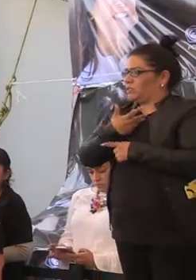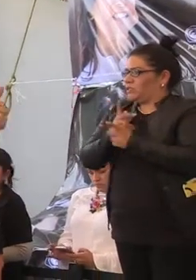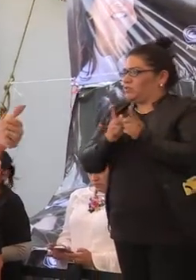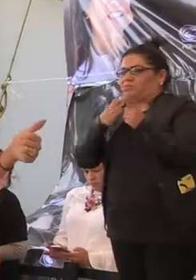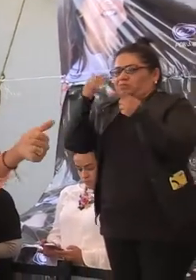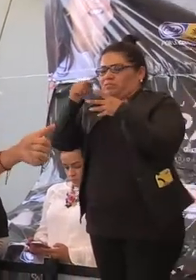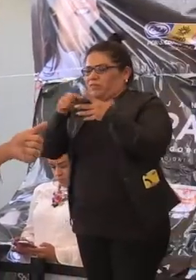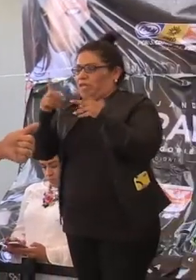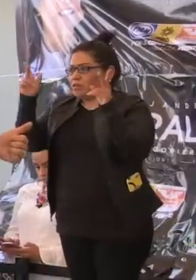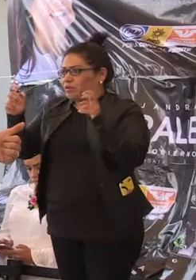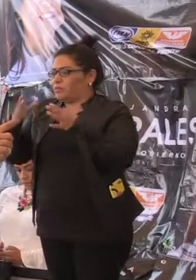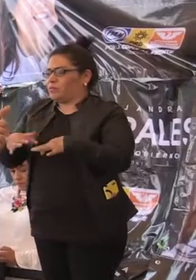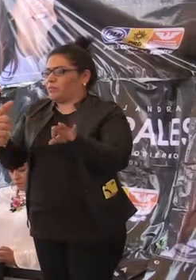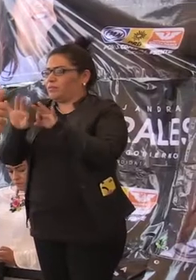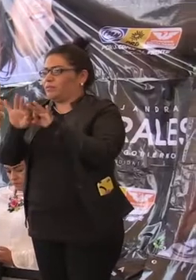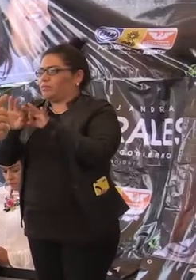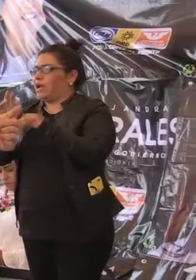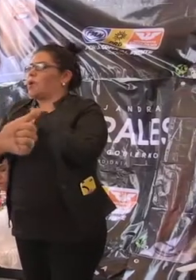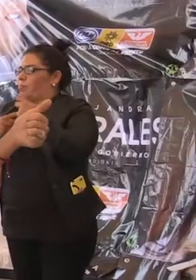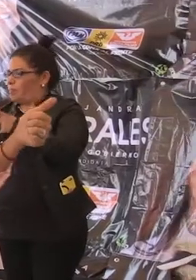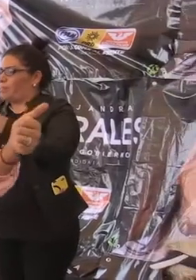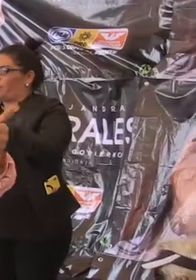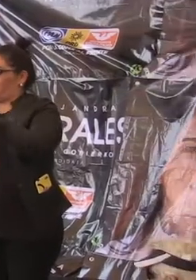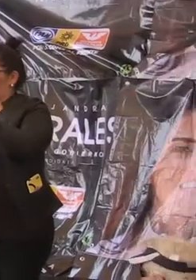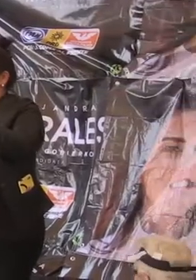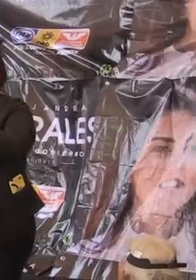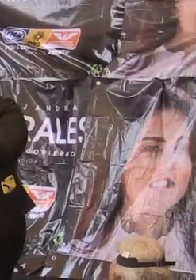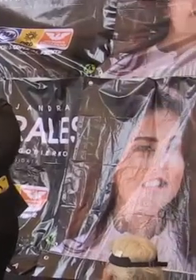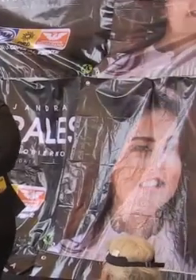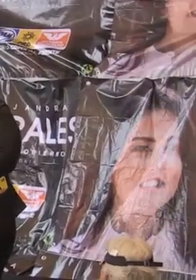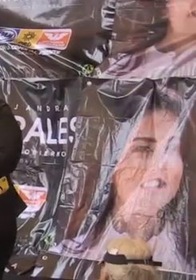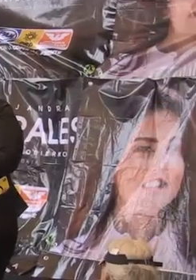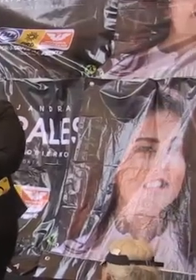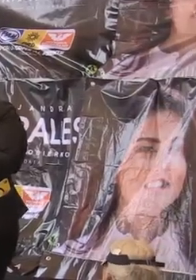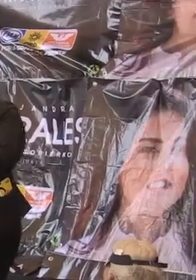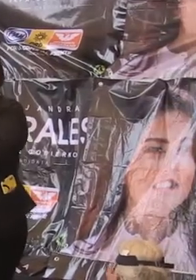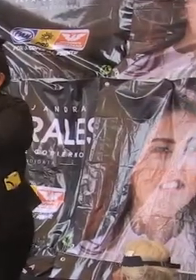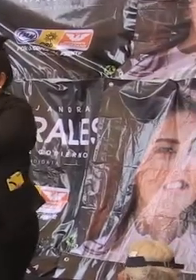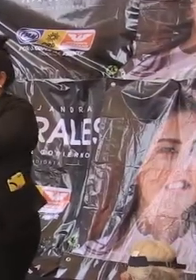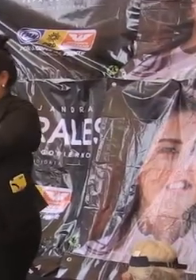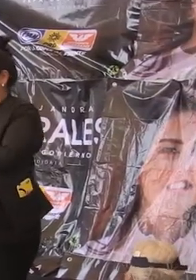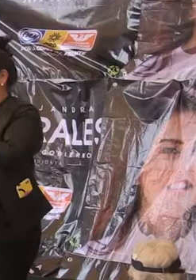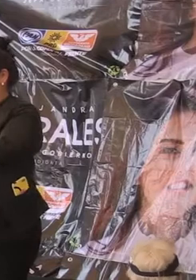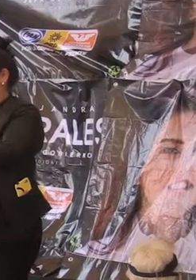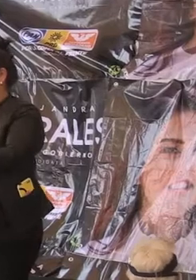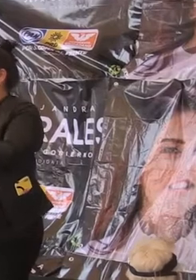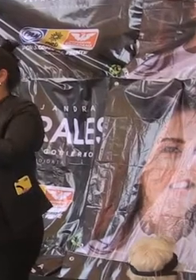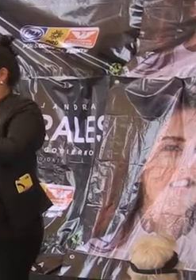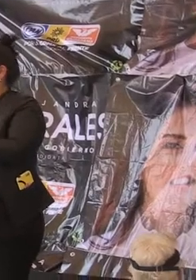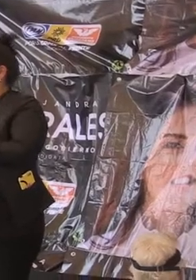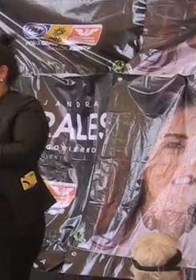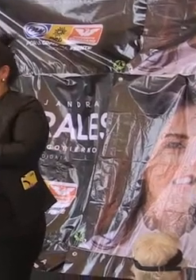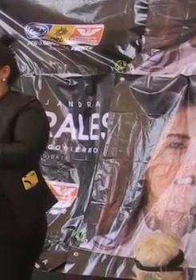alternativas. Y un tema muy importante, vamos a trabajar fuerte para apoyar a Xochimilco. Lo acaba de decir Óscar y